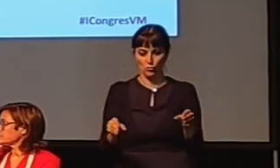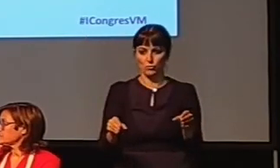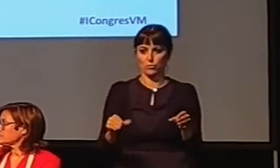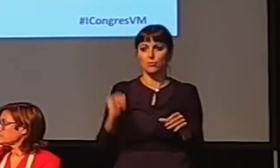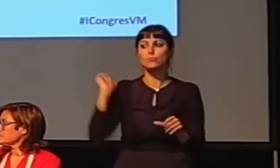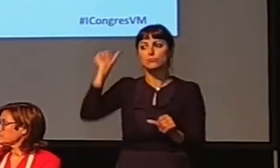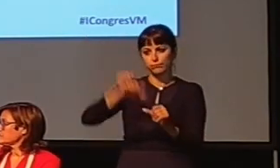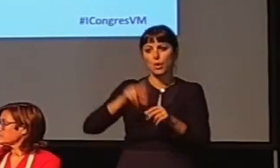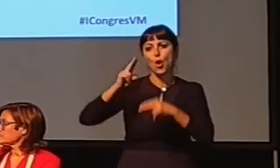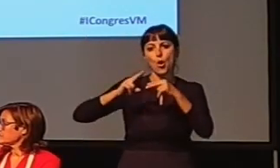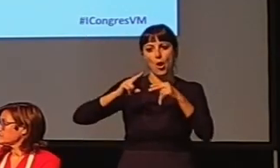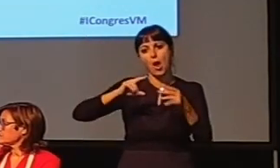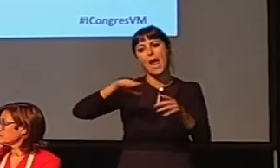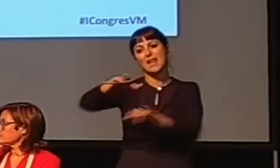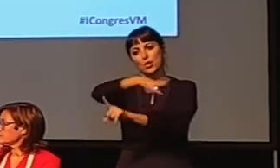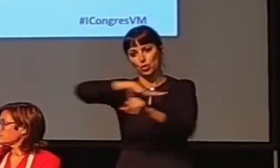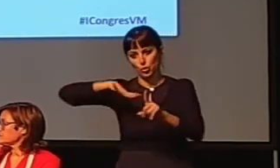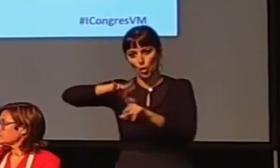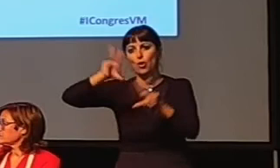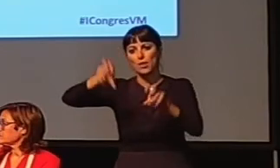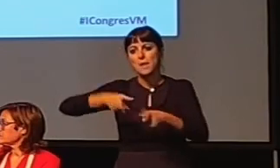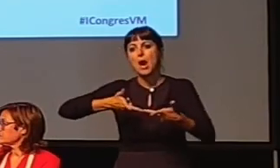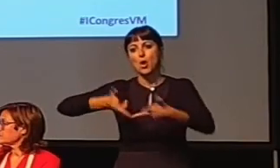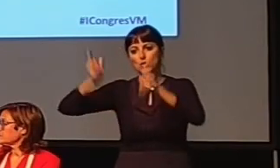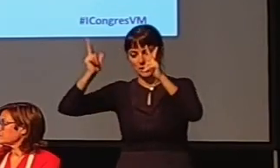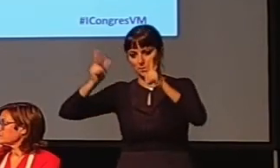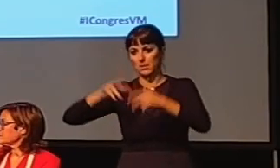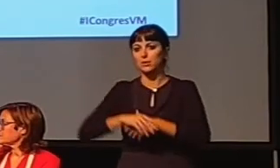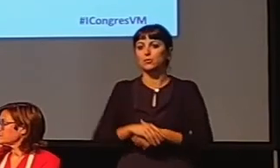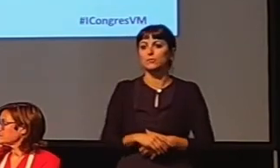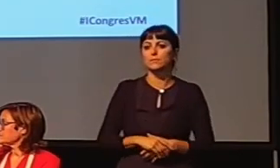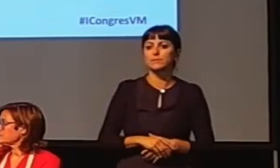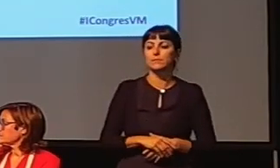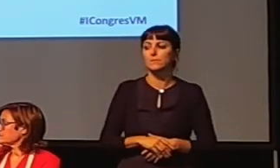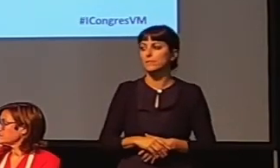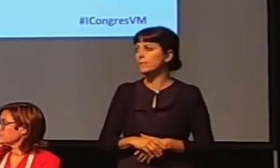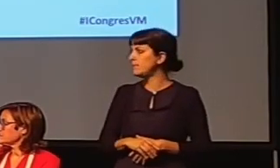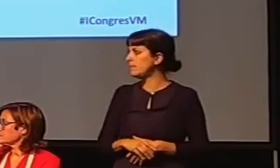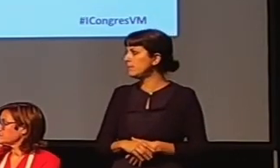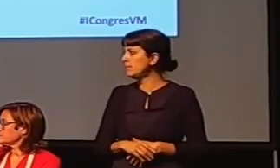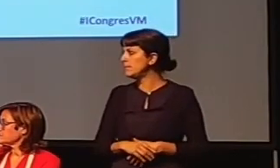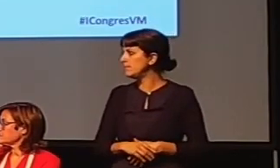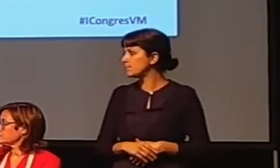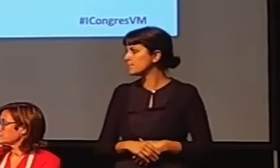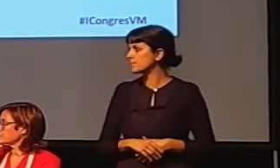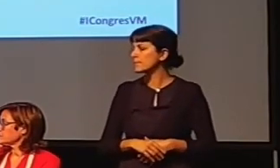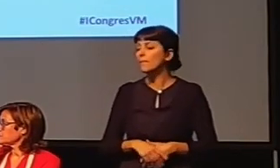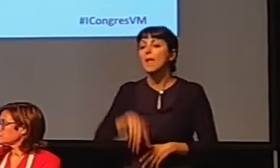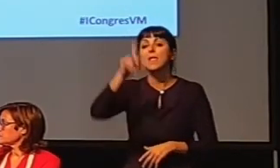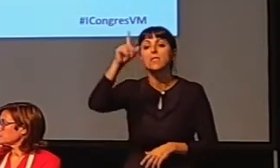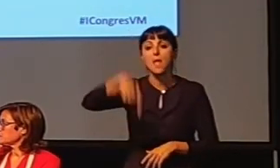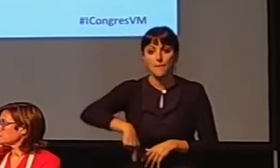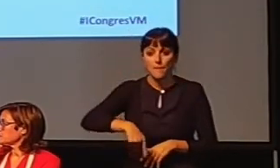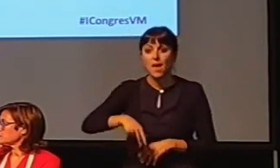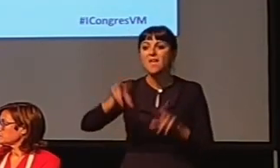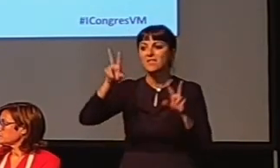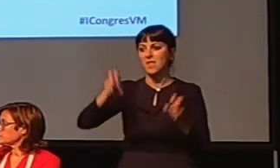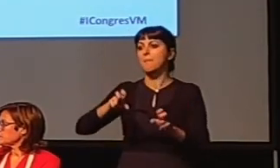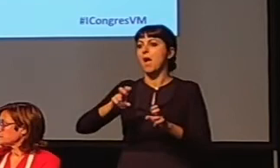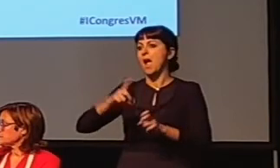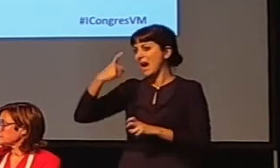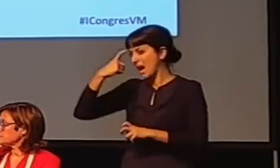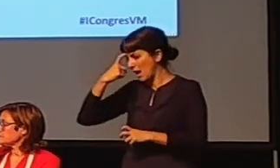construido en torno al consentimiento aparta les dones del centre. I dos, la resposta que es dona respecte a